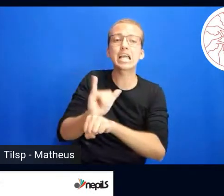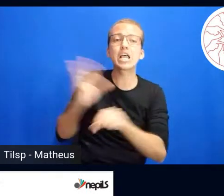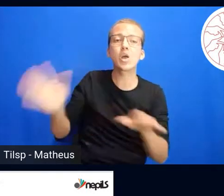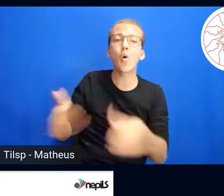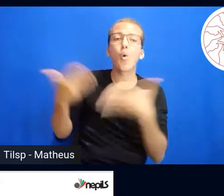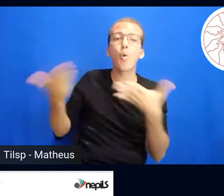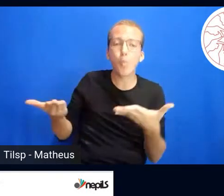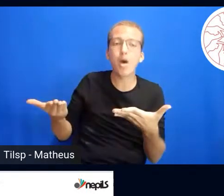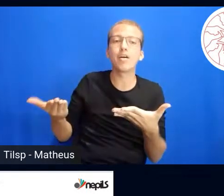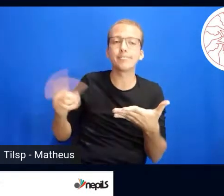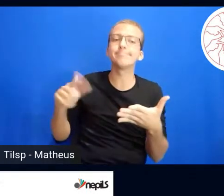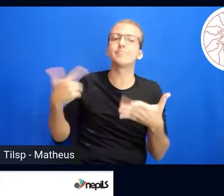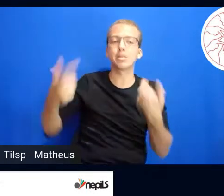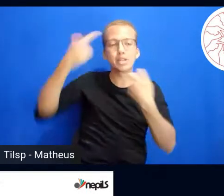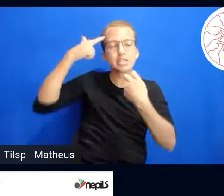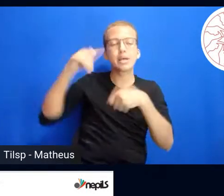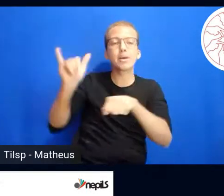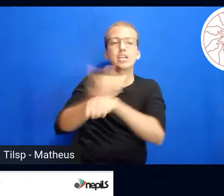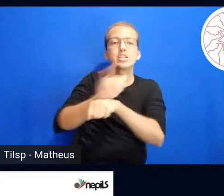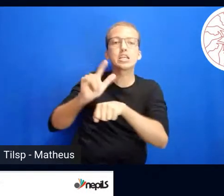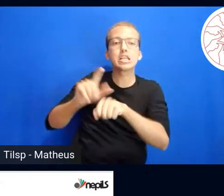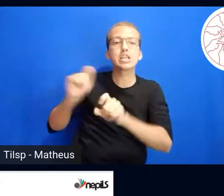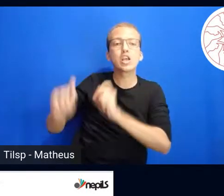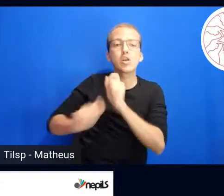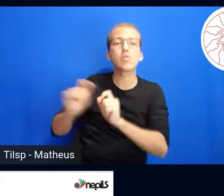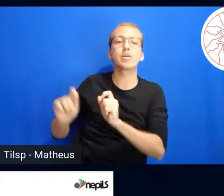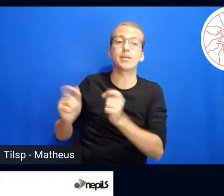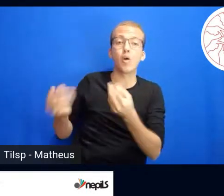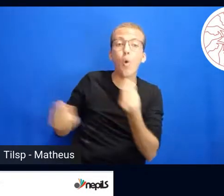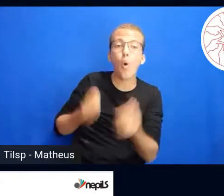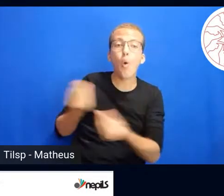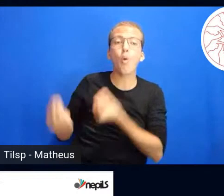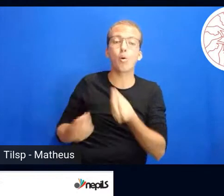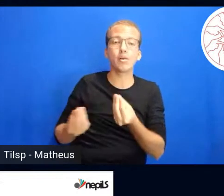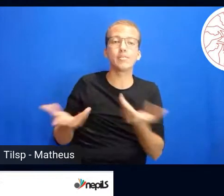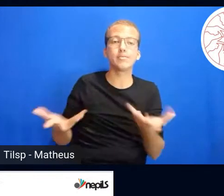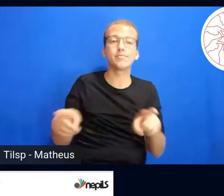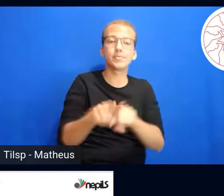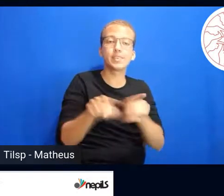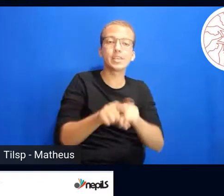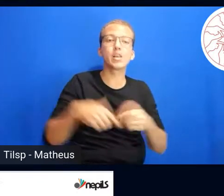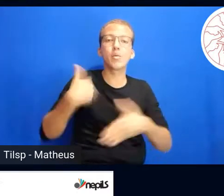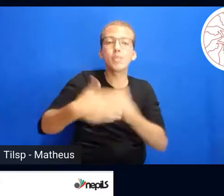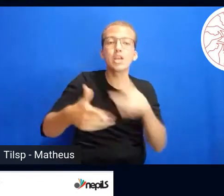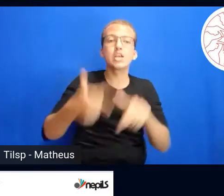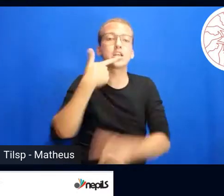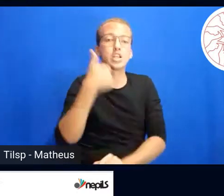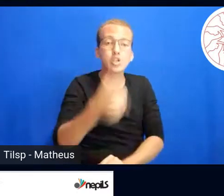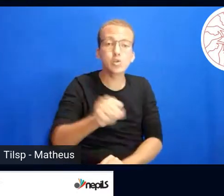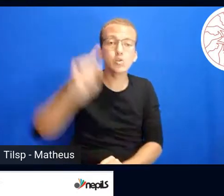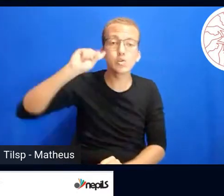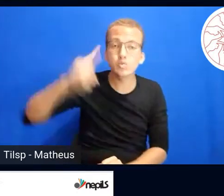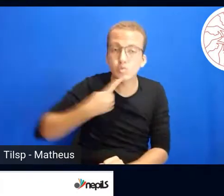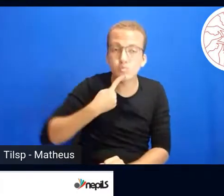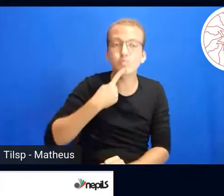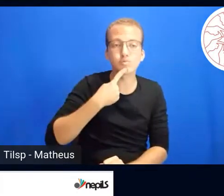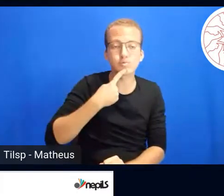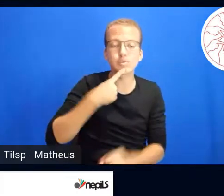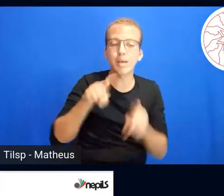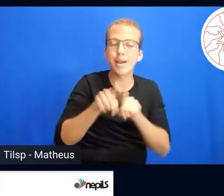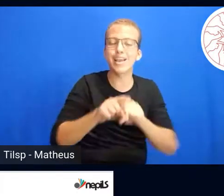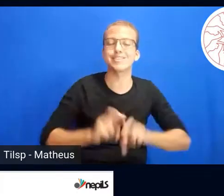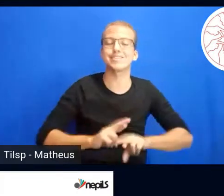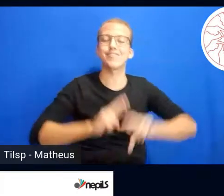e é esse também um objeto de nosso estudo. e o processo linguístico dos surdos, que é diferente do processo linguístico dos ouvintes,